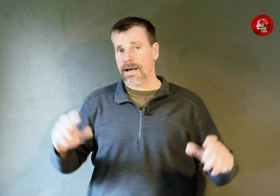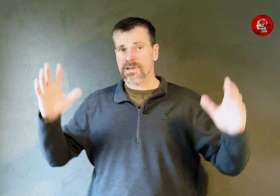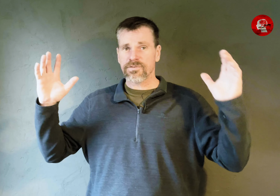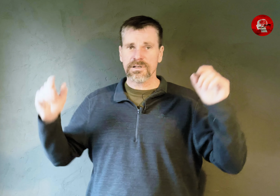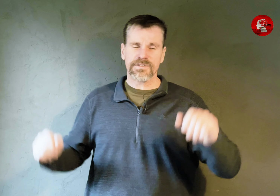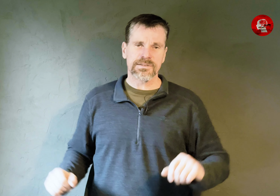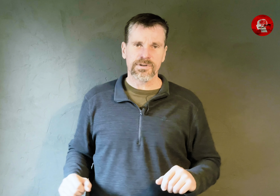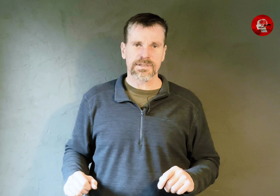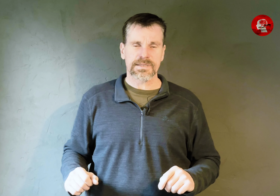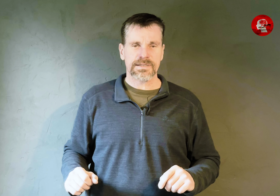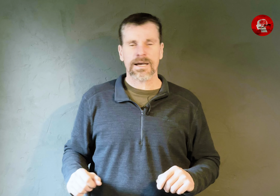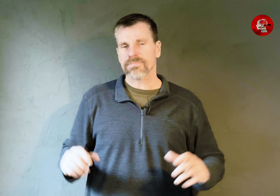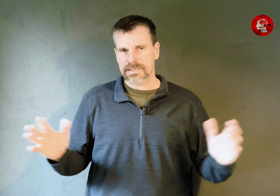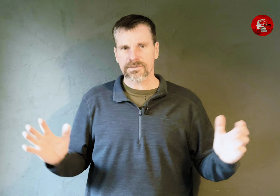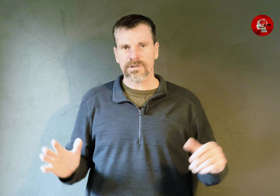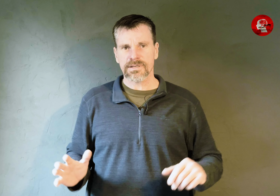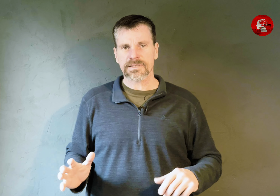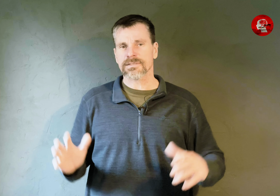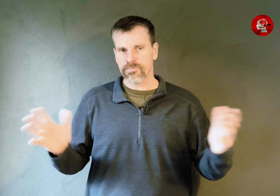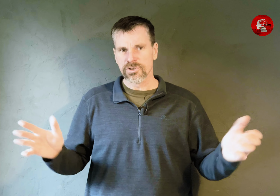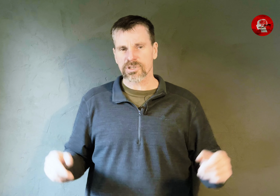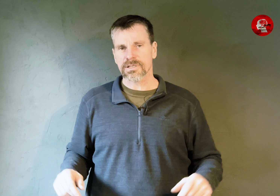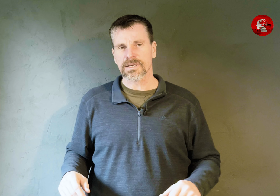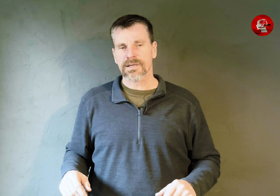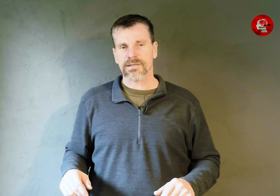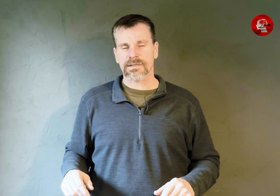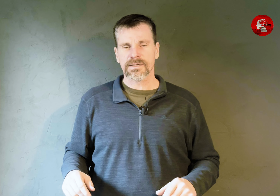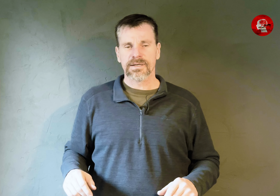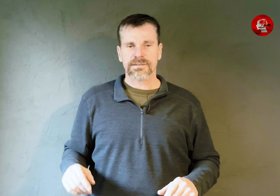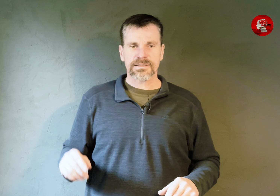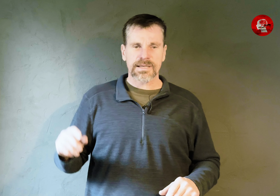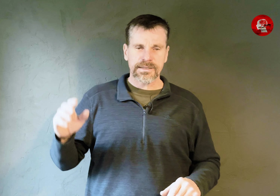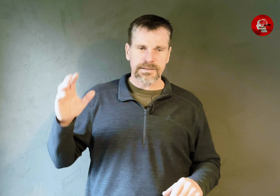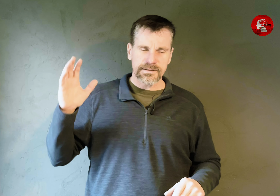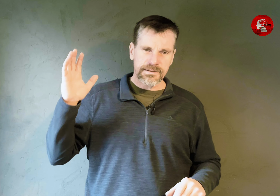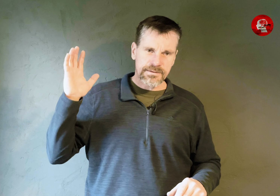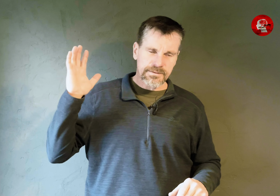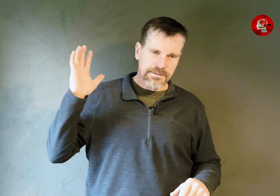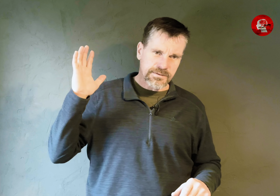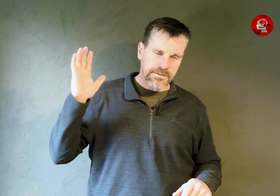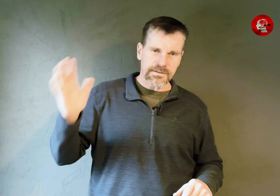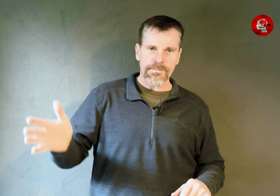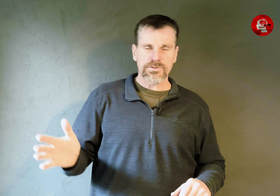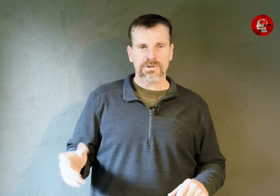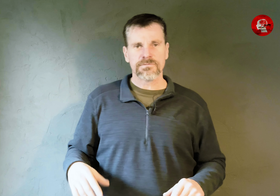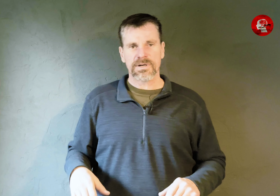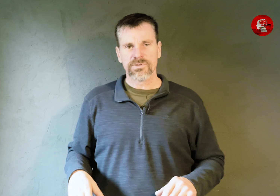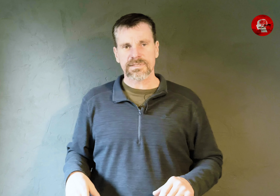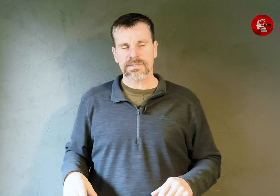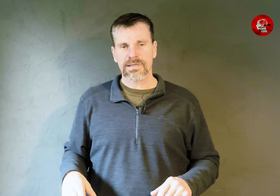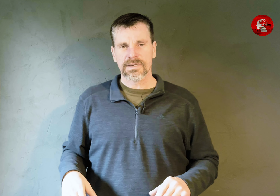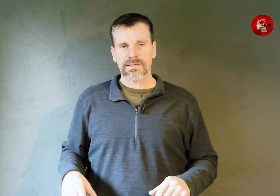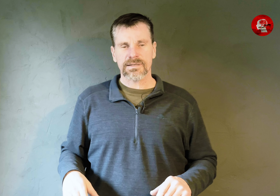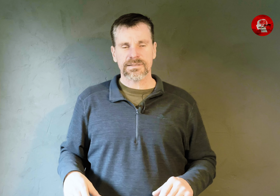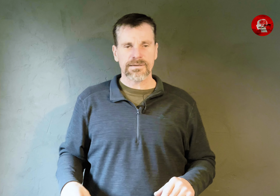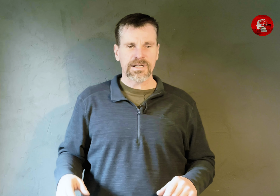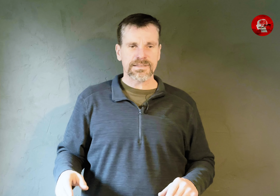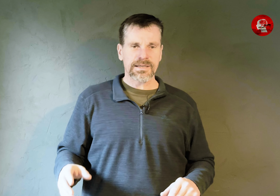haben ja voll was neues ihr habt nichts neues das ist bullshit das kann amateur super nutzen jemand der